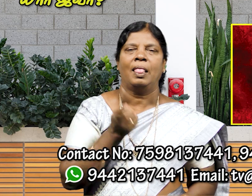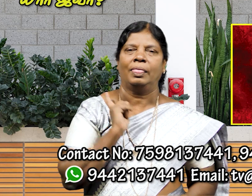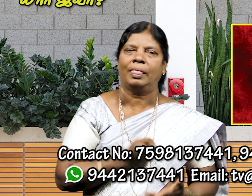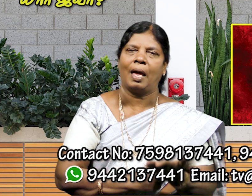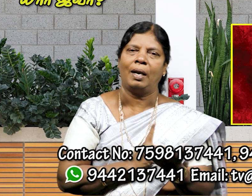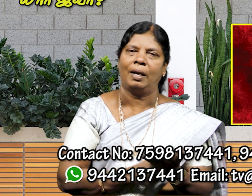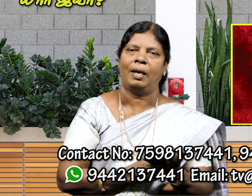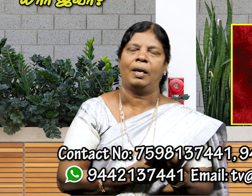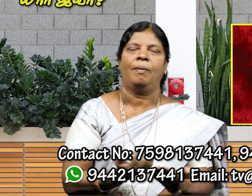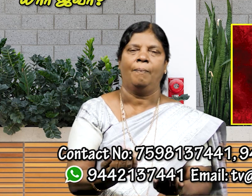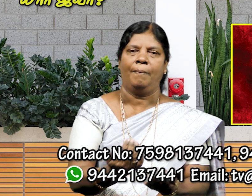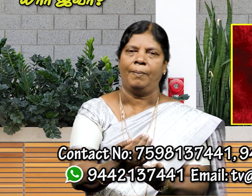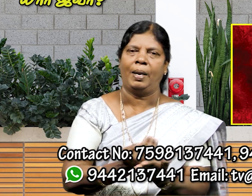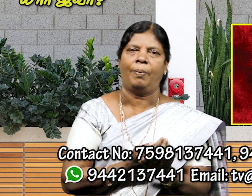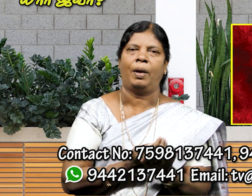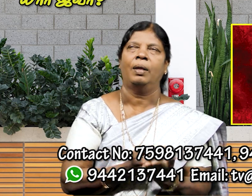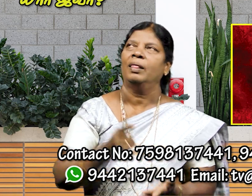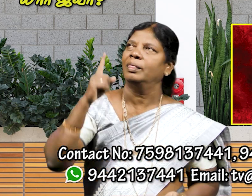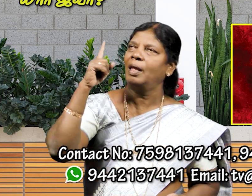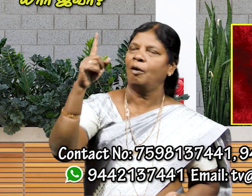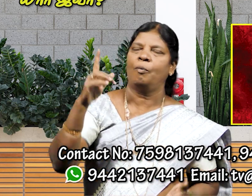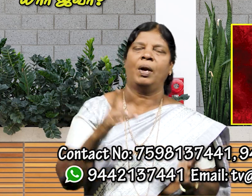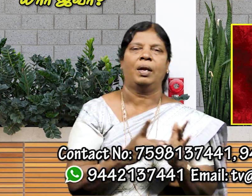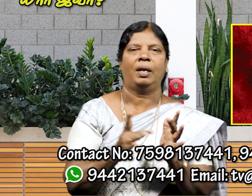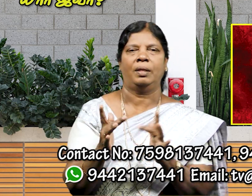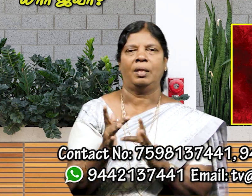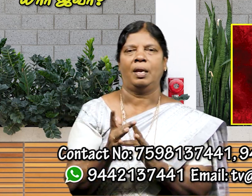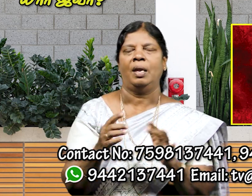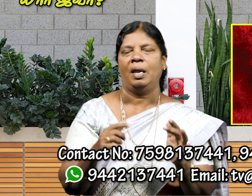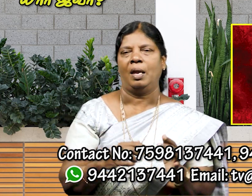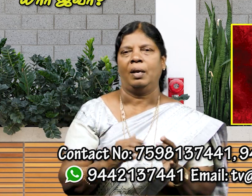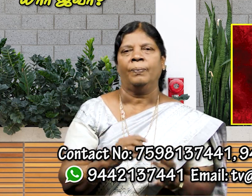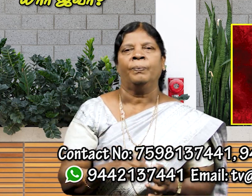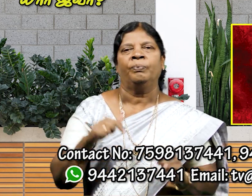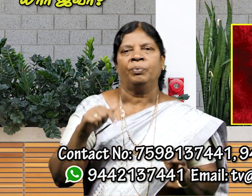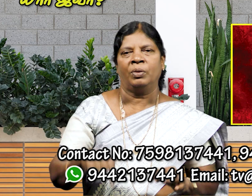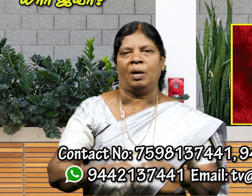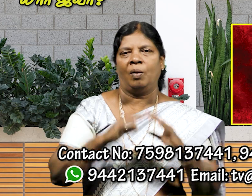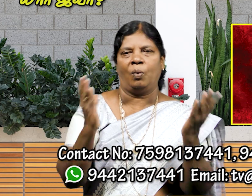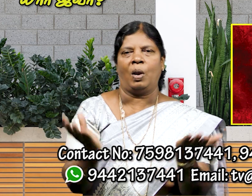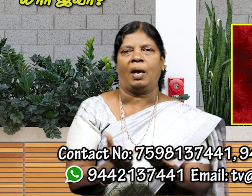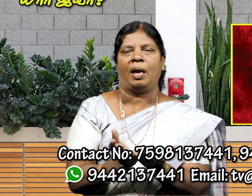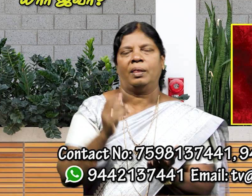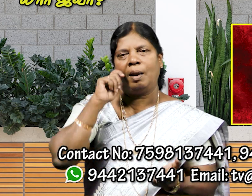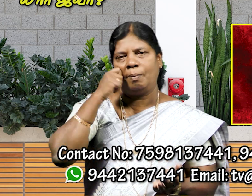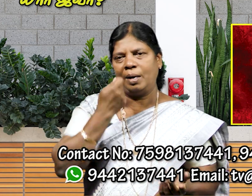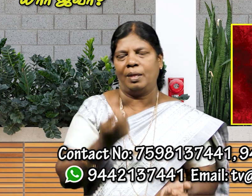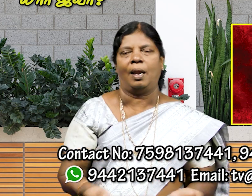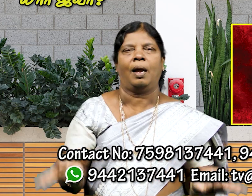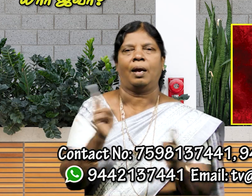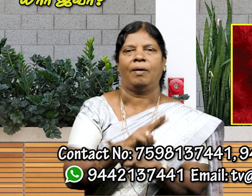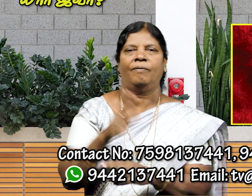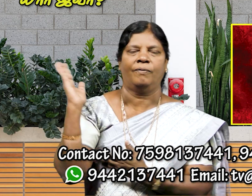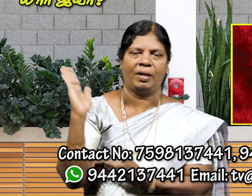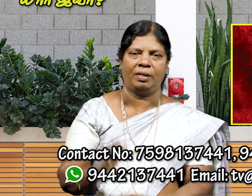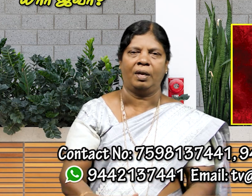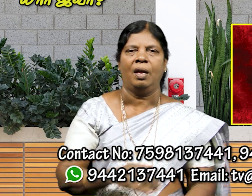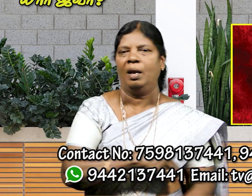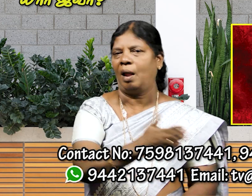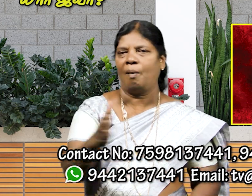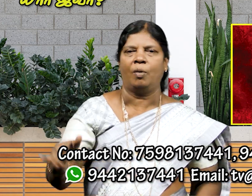பாவத்தின் தண்டனையிலிருந்து மீட்பதற்காக தெய்வமாயிருந்த இயேசு கிறிஸ்து இந்த உலகில் மனிதனாக